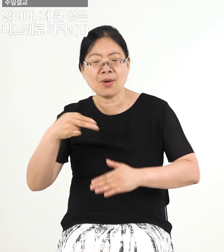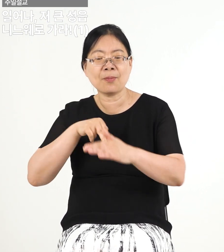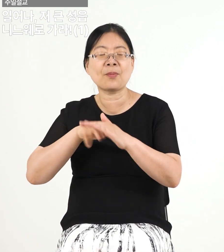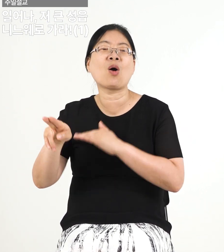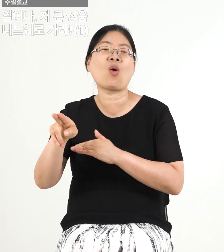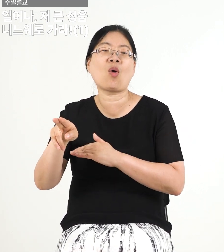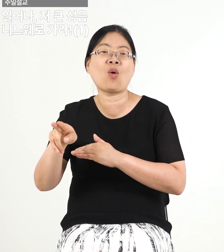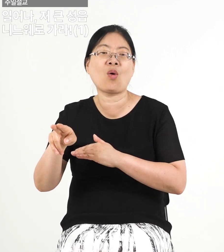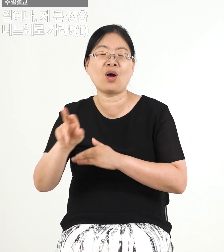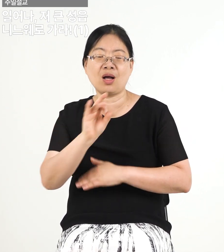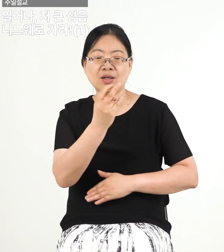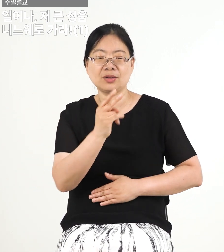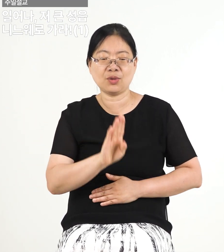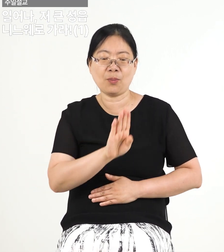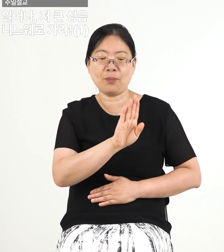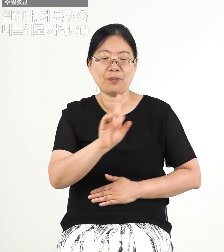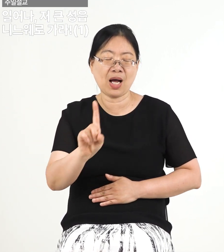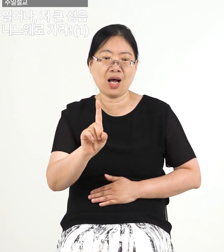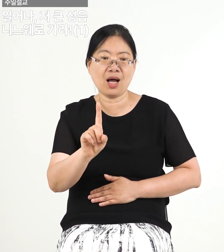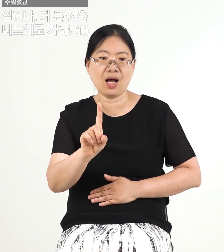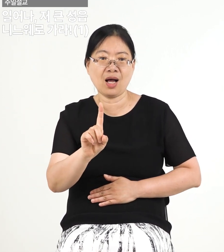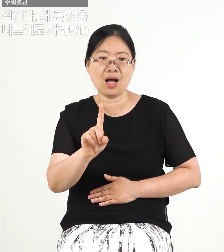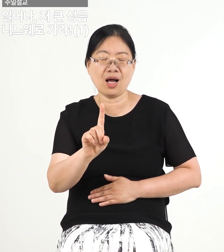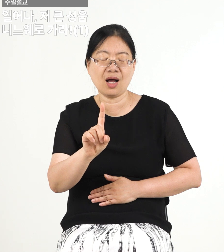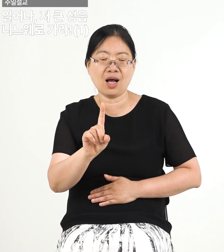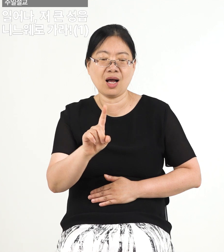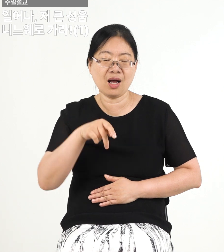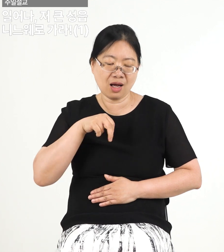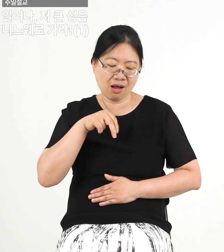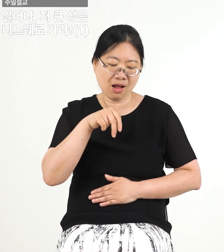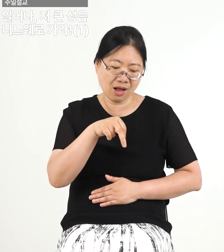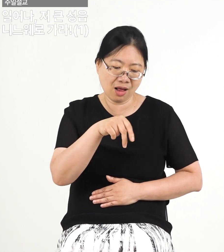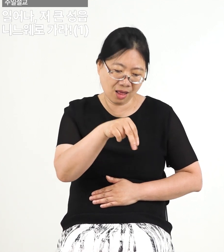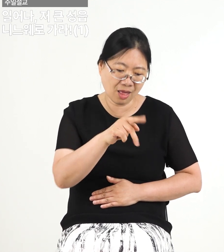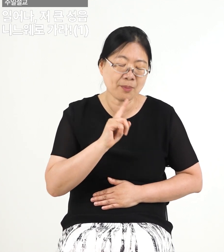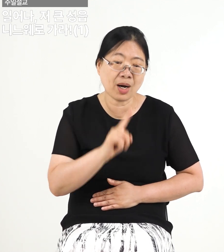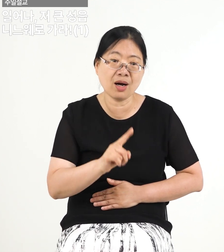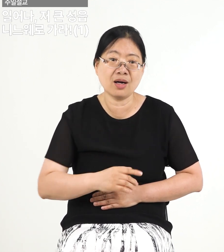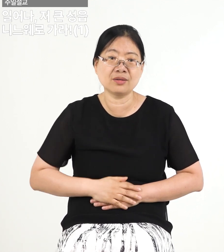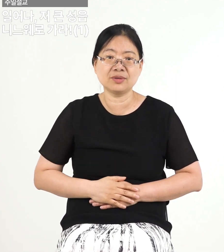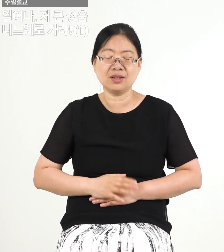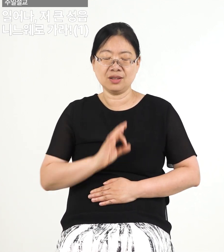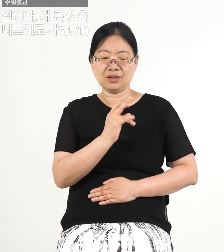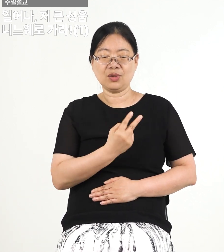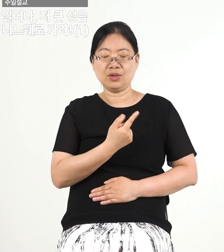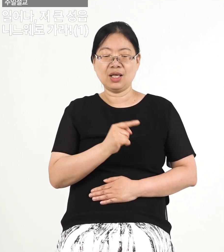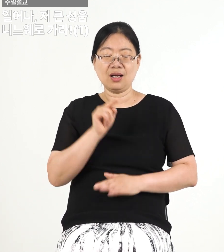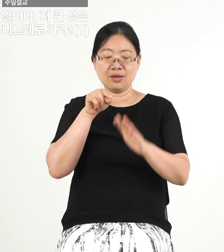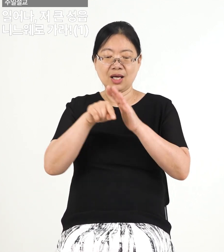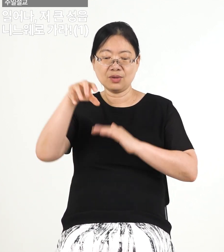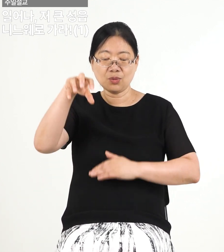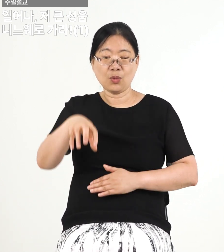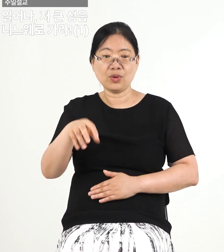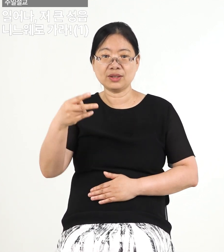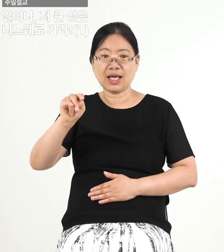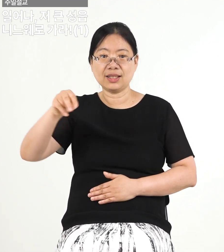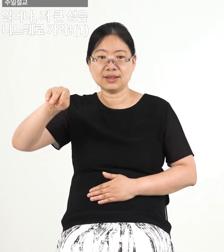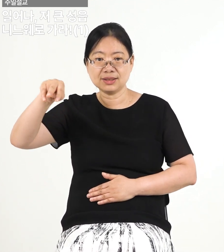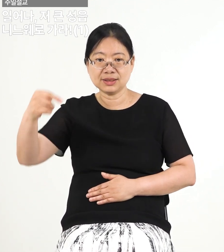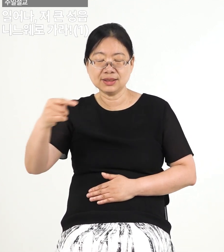하여 요바로 내려갔다라고 돼 있어요. 여러분 지금 요나가 가야 될 지역은